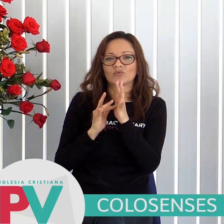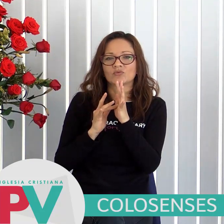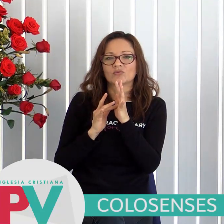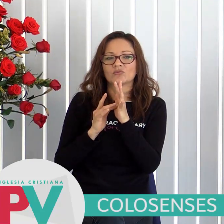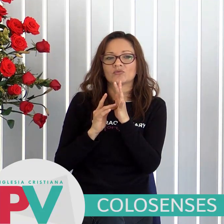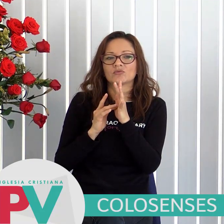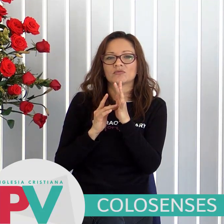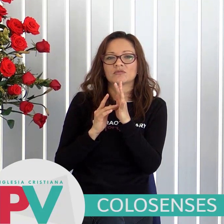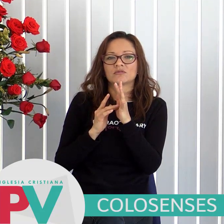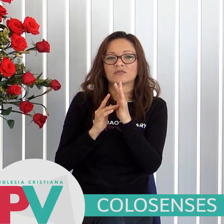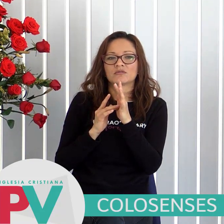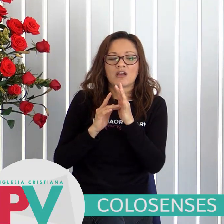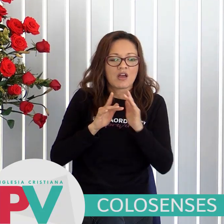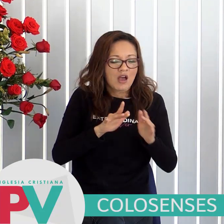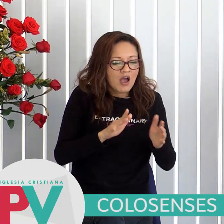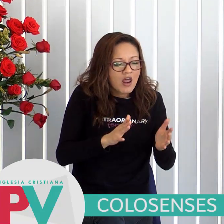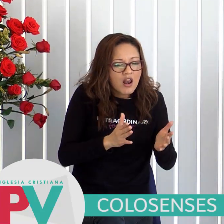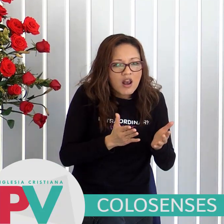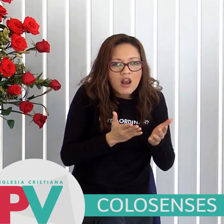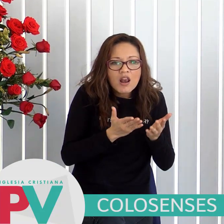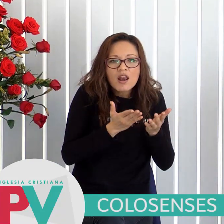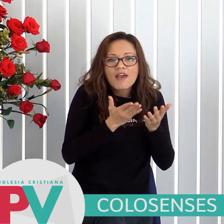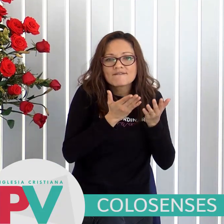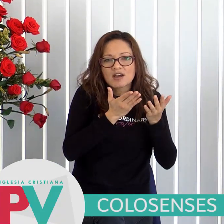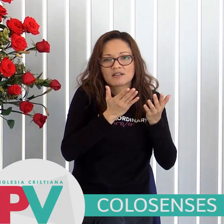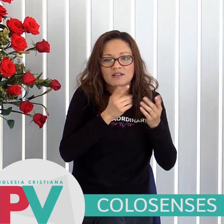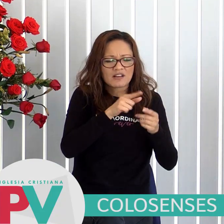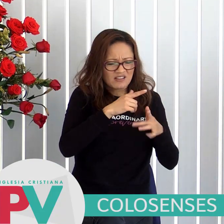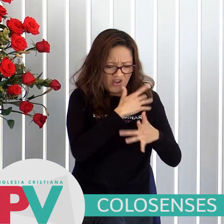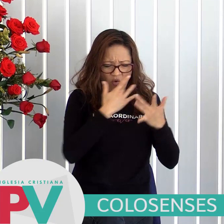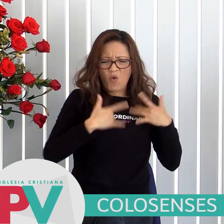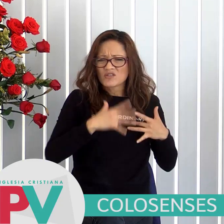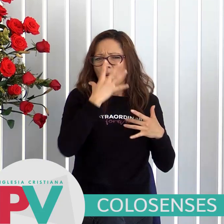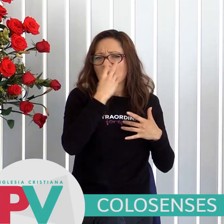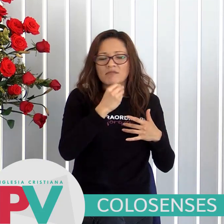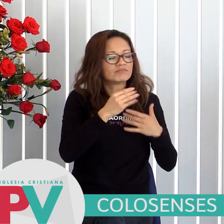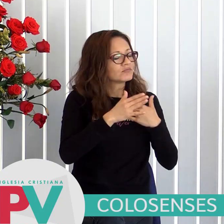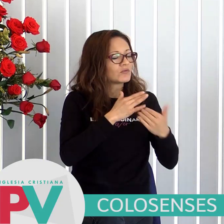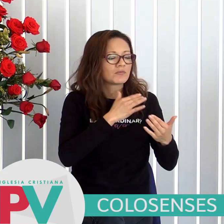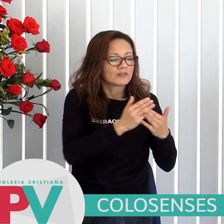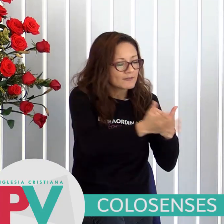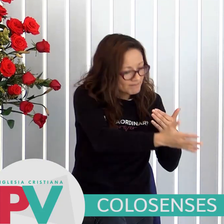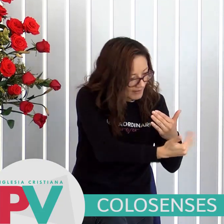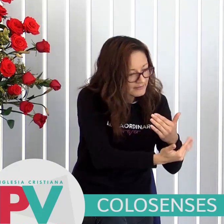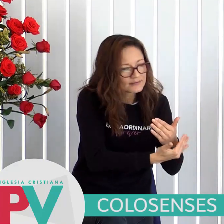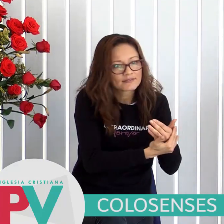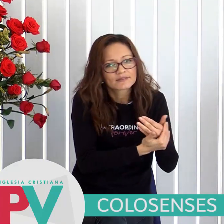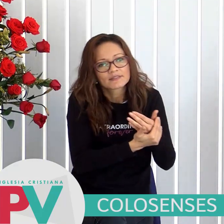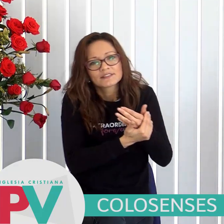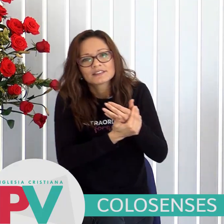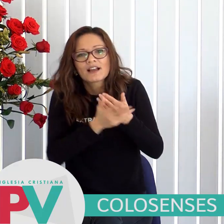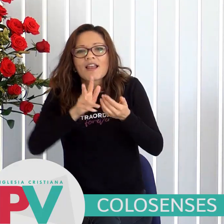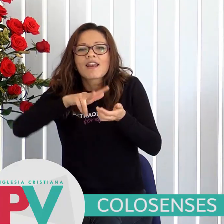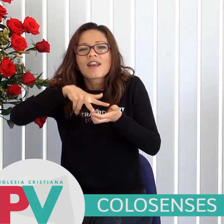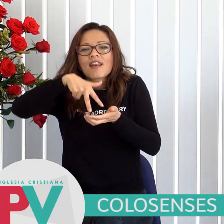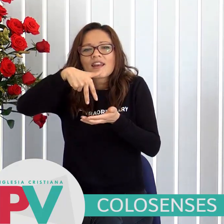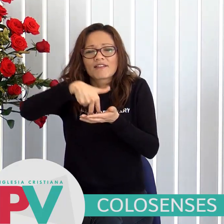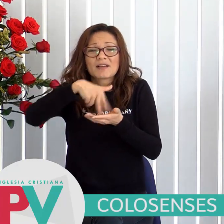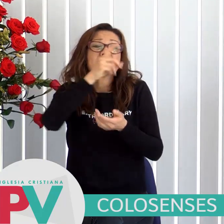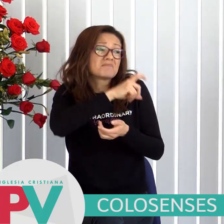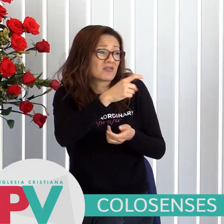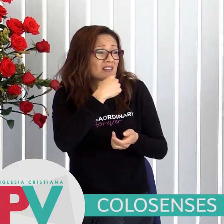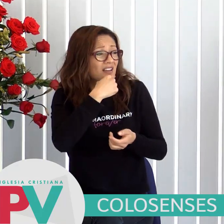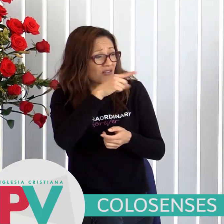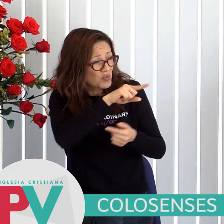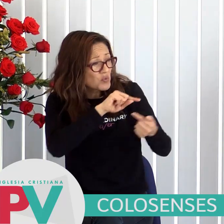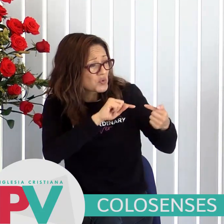nos levantó estando con ese corazón malo. ¿Usted entiende eso? Porque la gente dice, ay, es que